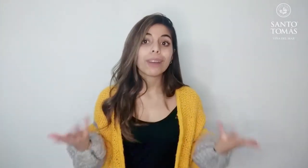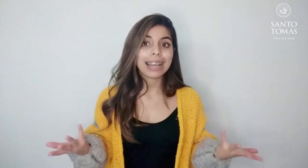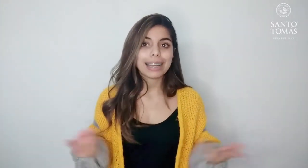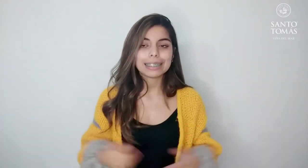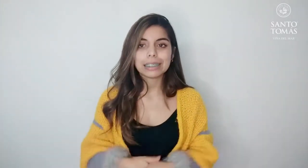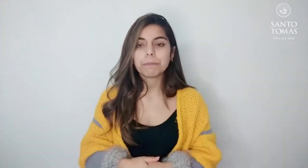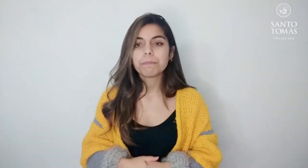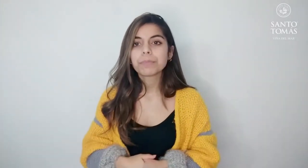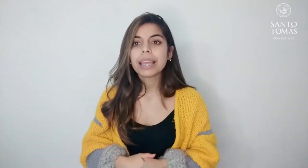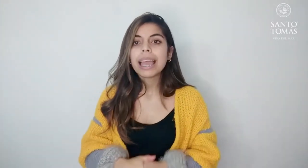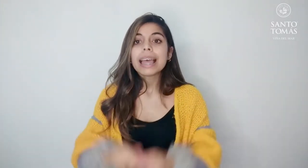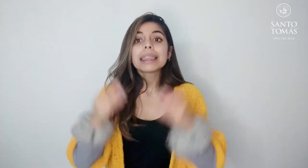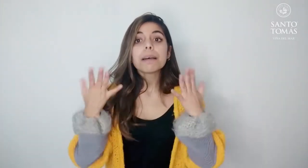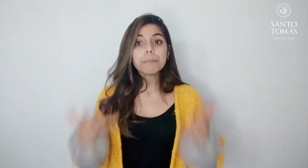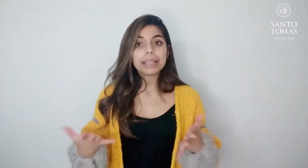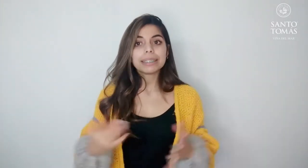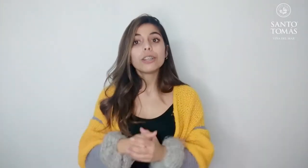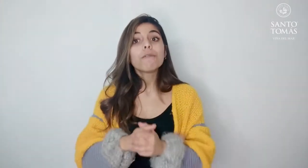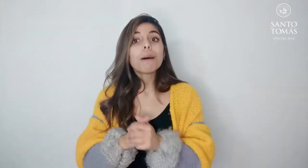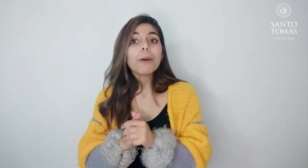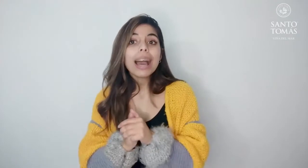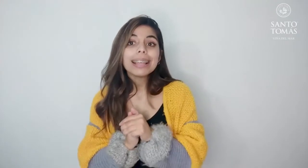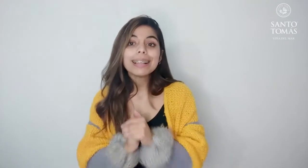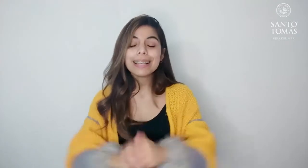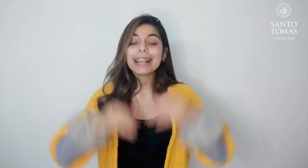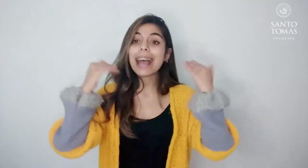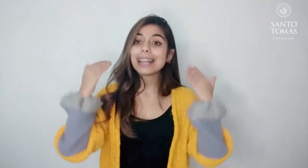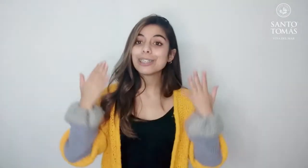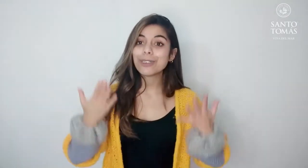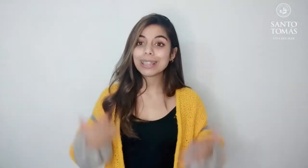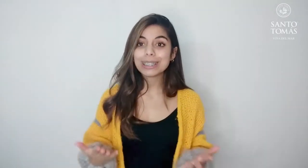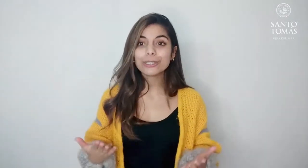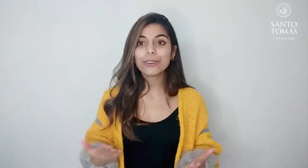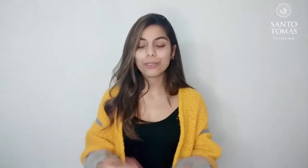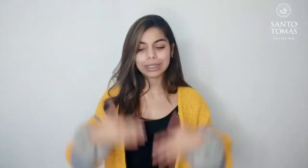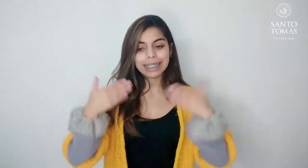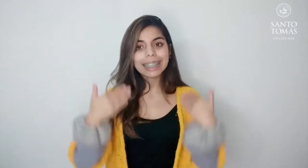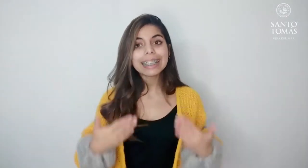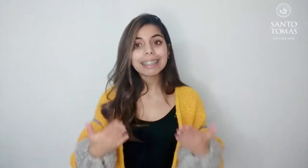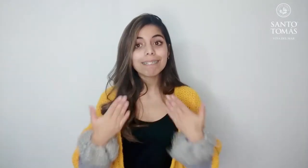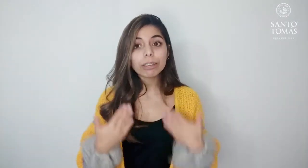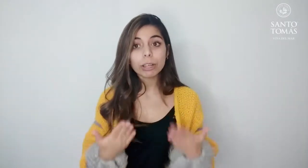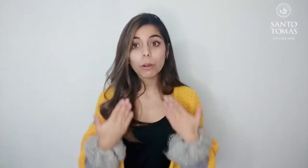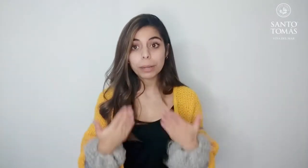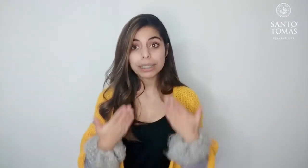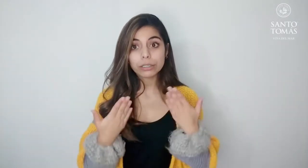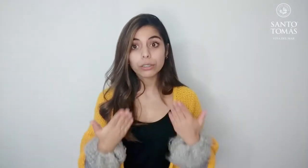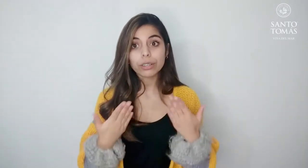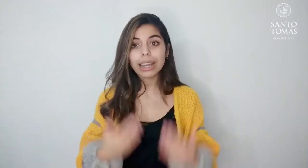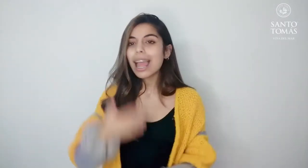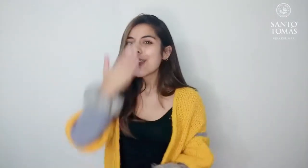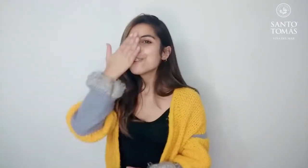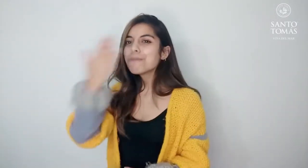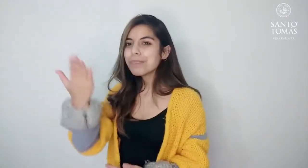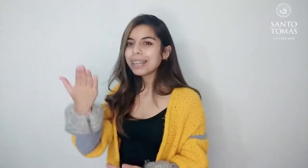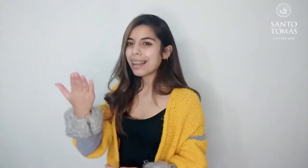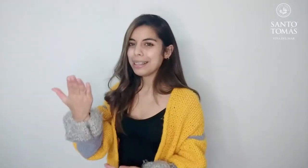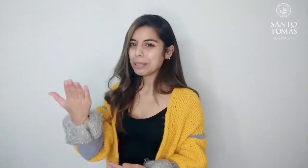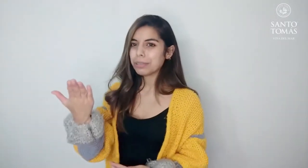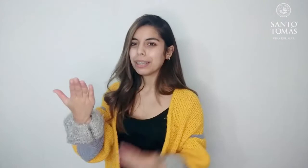la clase. También, si nos vamos a dirigir al estudiante sordo, si quieren entablar una conversación con él, no miren al intérprete en